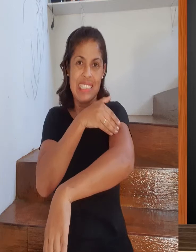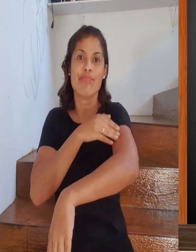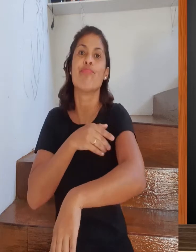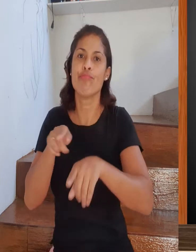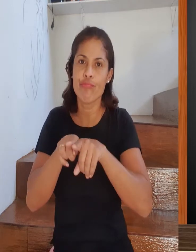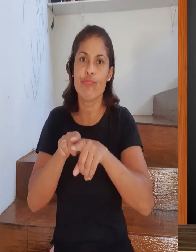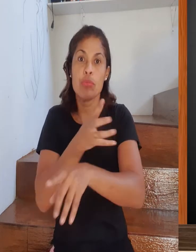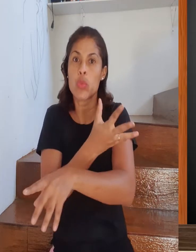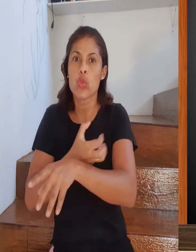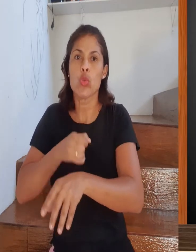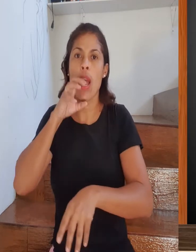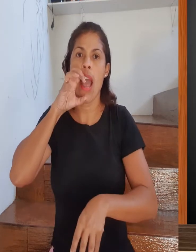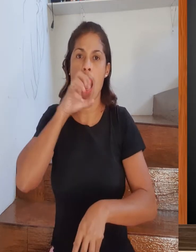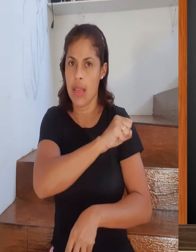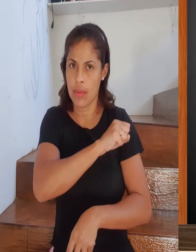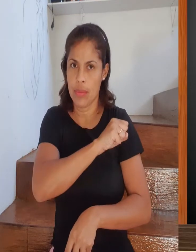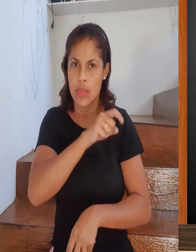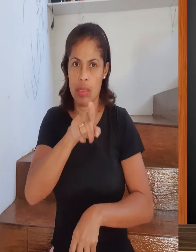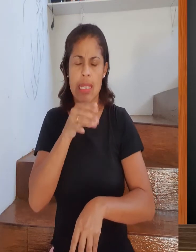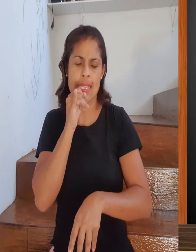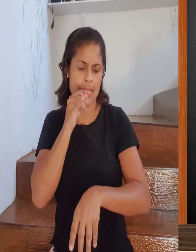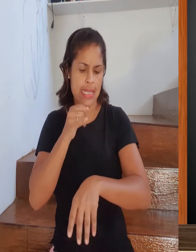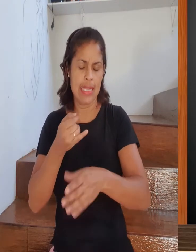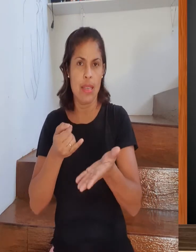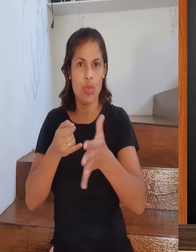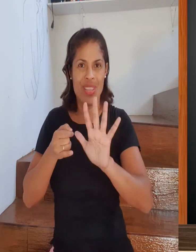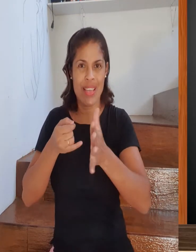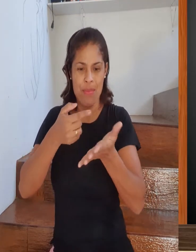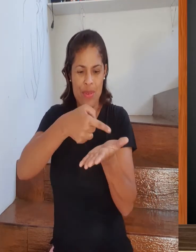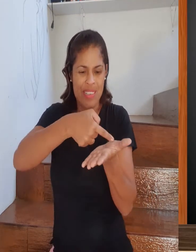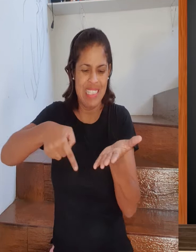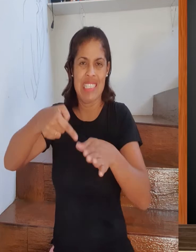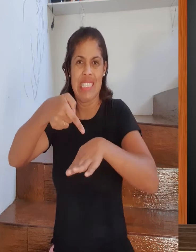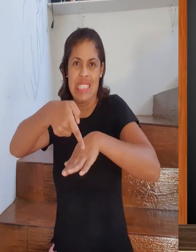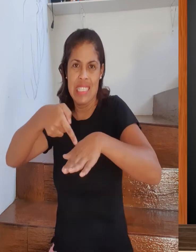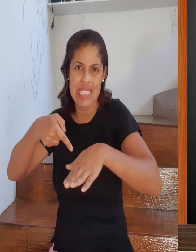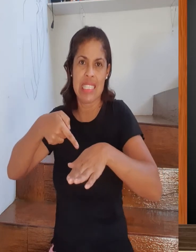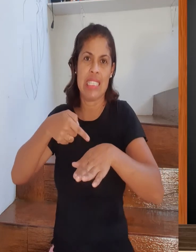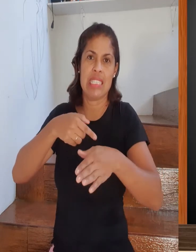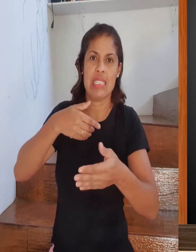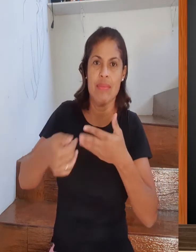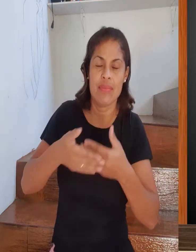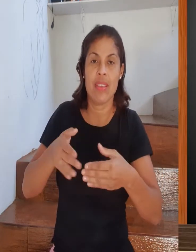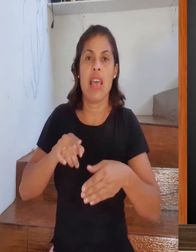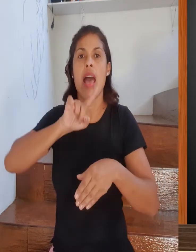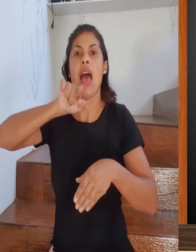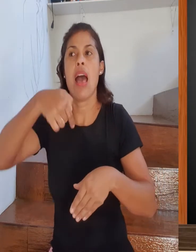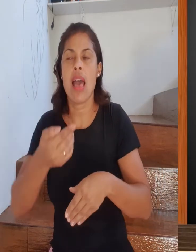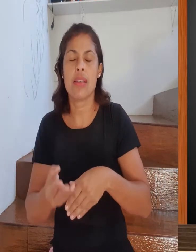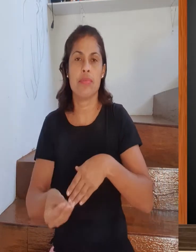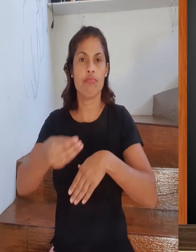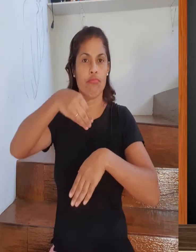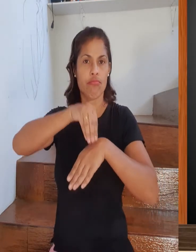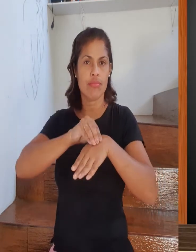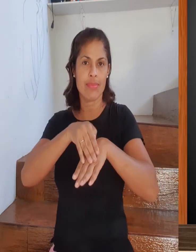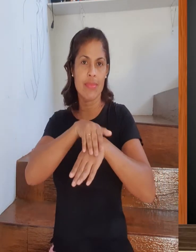nas mucosas também aumentam a absorção. Se você tem um corte, por exemplo, nas mãos ou em qualquer região, e sobre esse